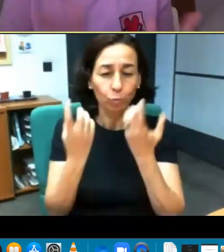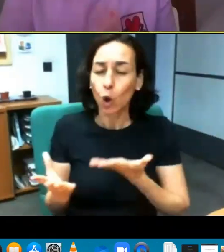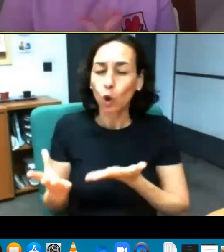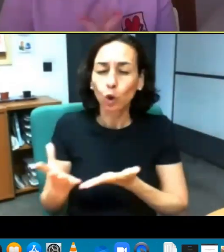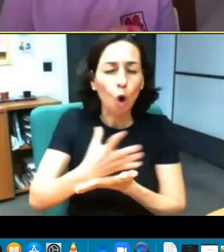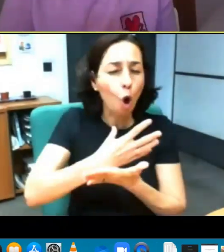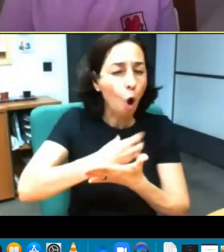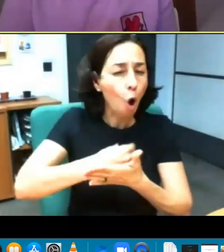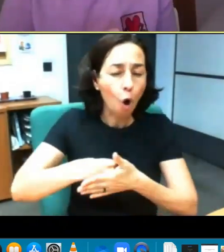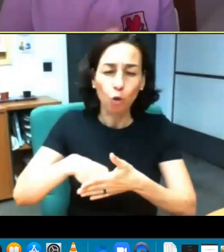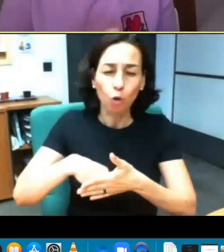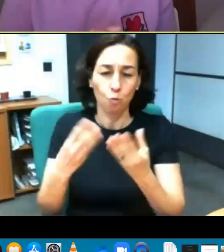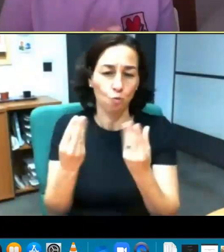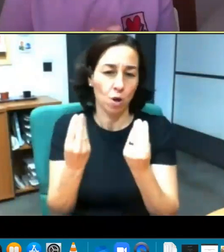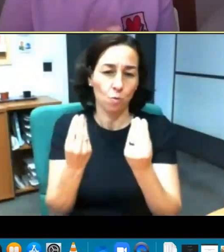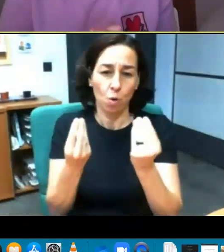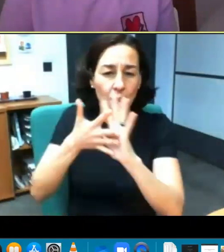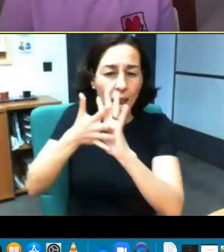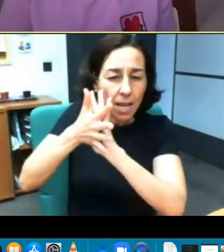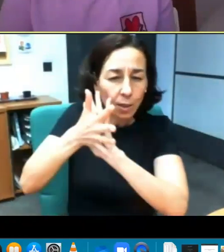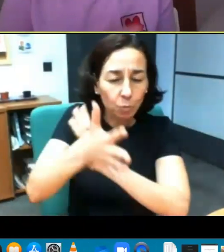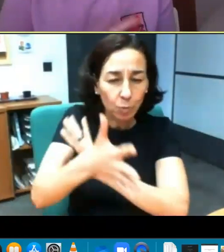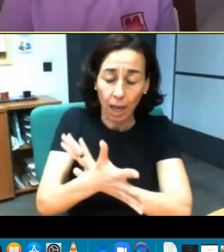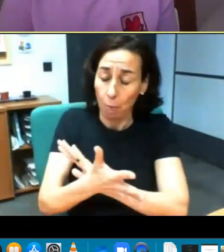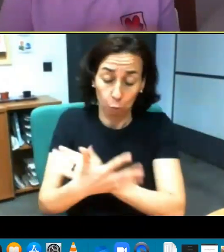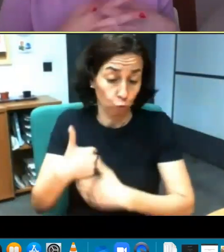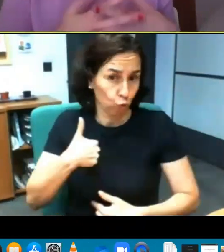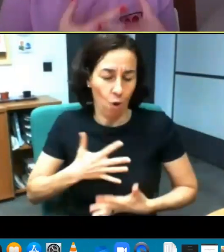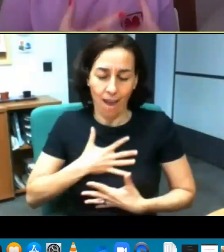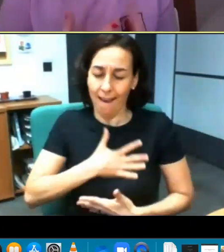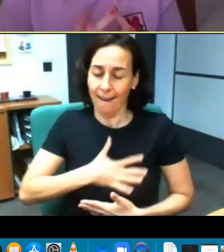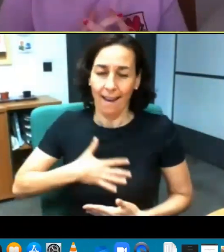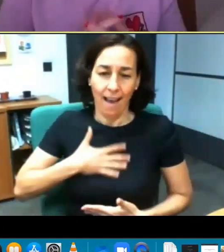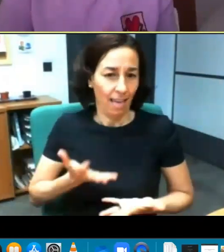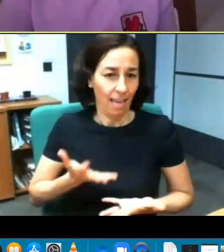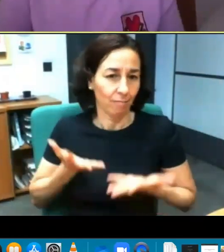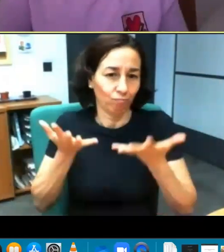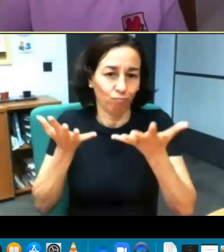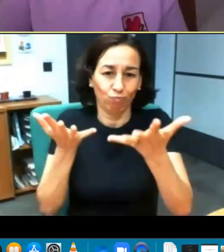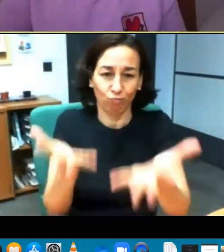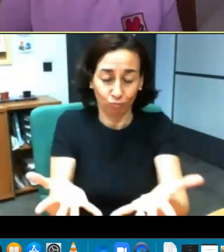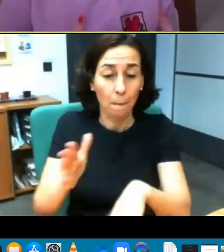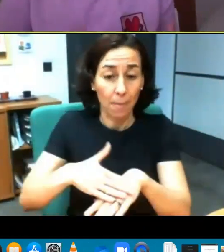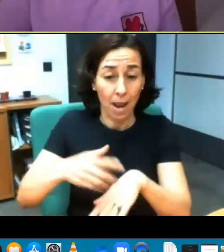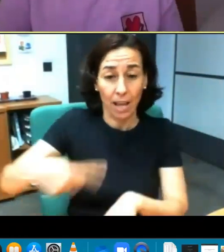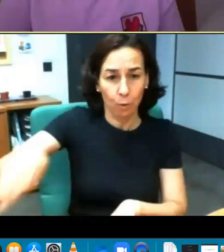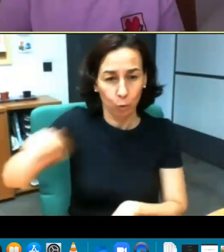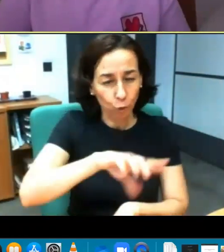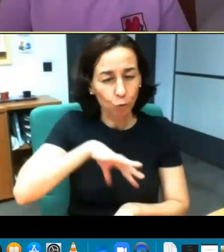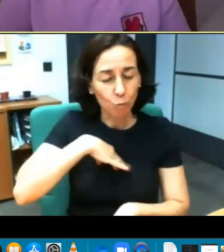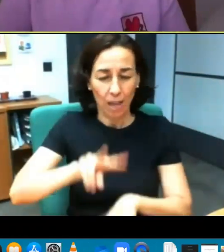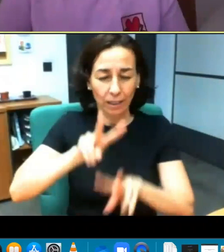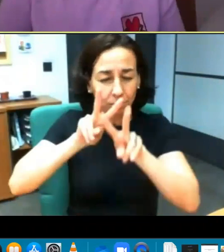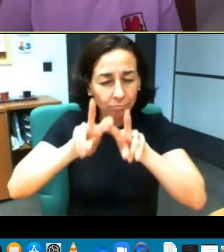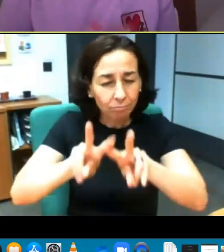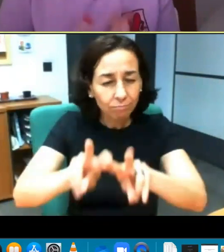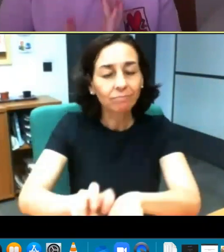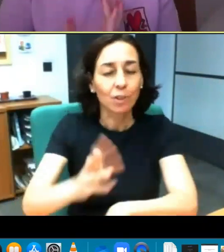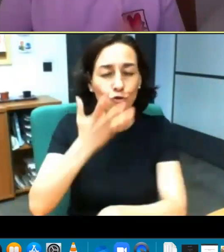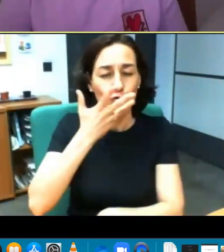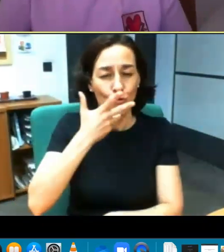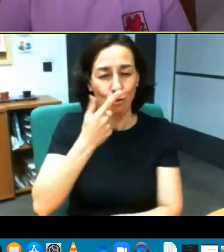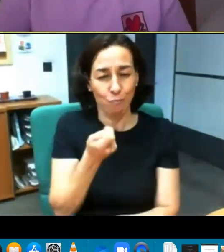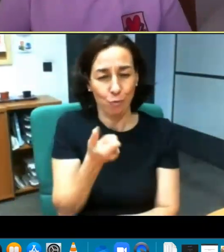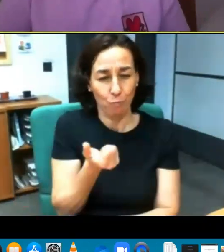parte, encantada de poder facilitaroslo a todos y que lo podáis revisar y podáis indagar y conocerlas un poquito más. La